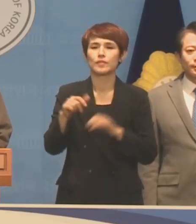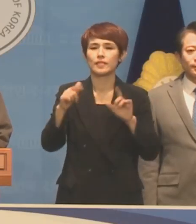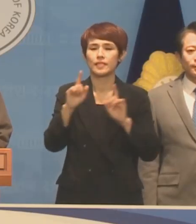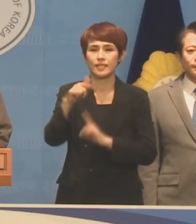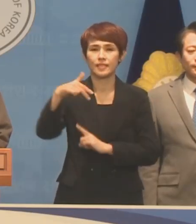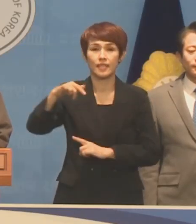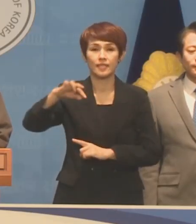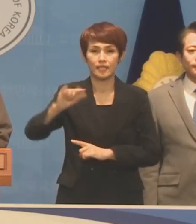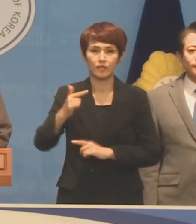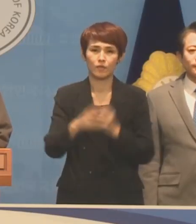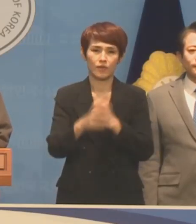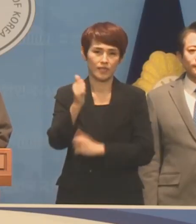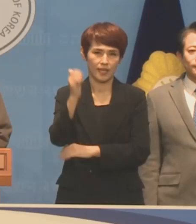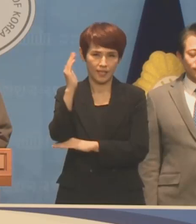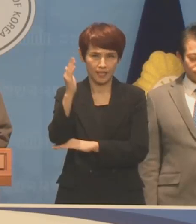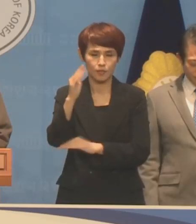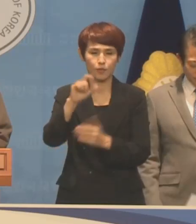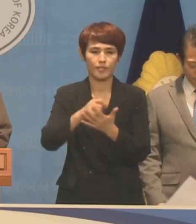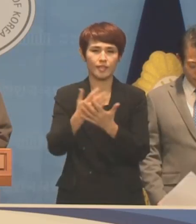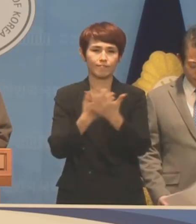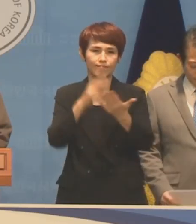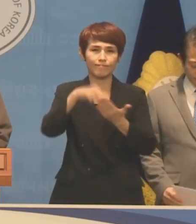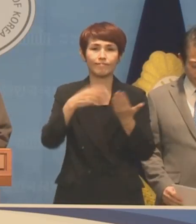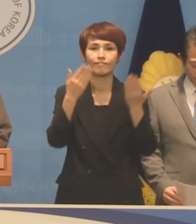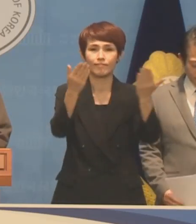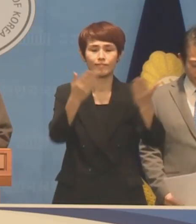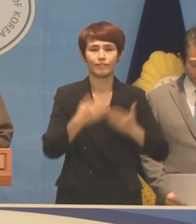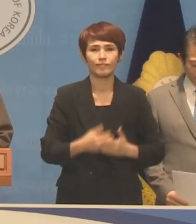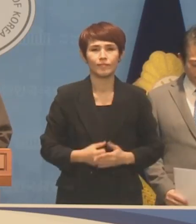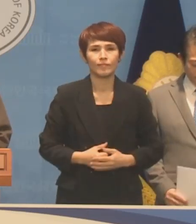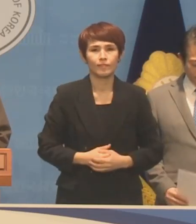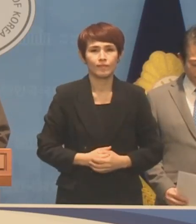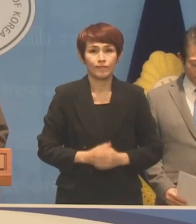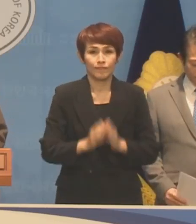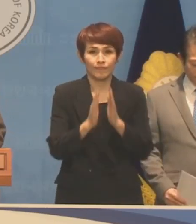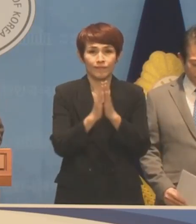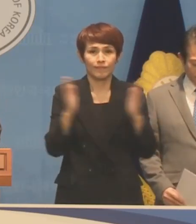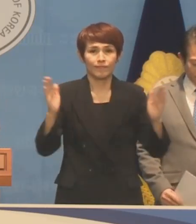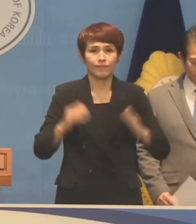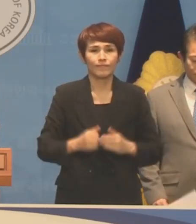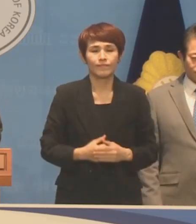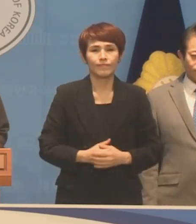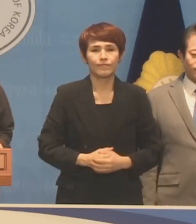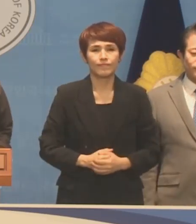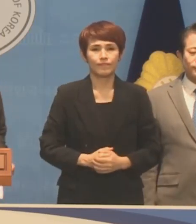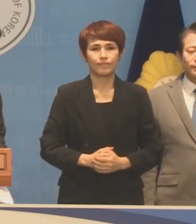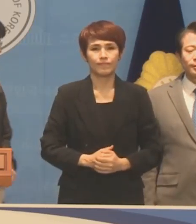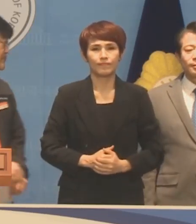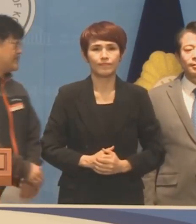위원장 발언과 기자회견문 낭독 순서로 진행하겠습니다. 그럼 기자회견 시작하겠습니다.